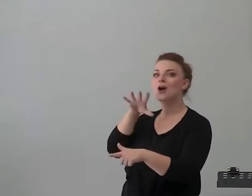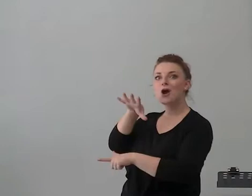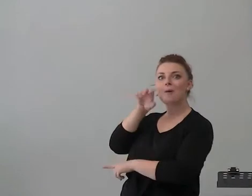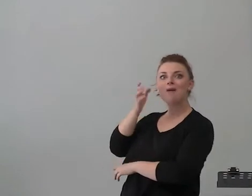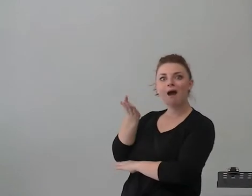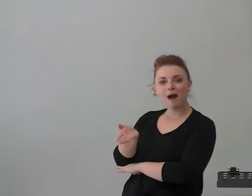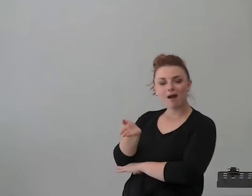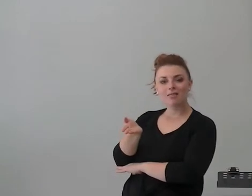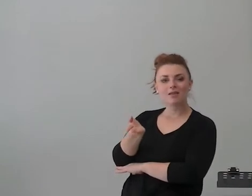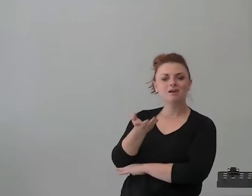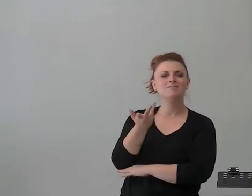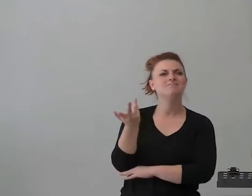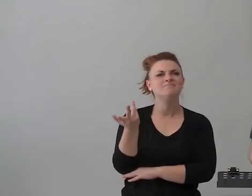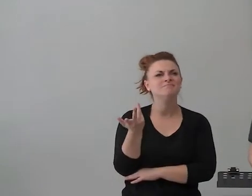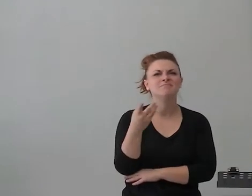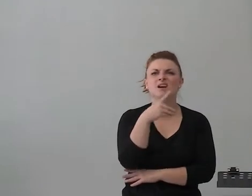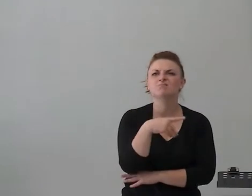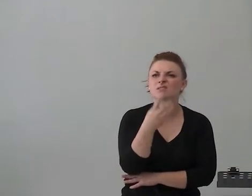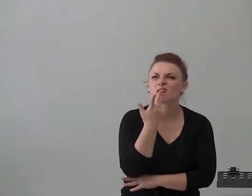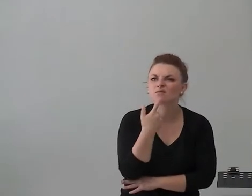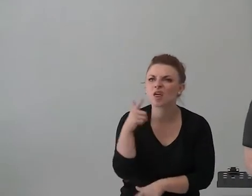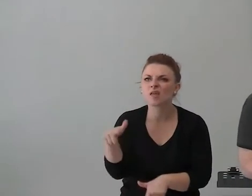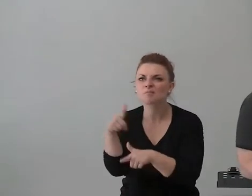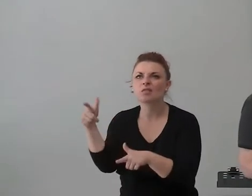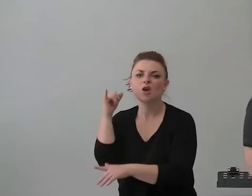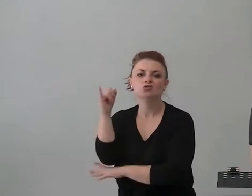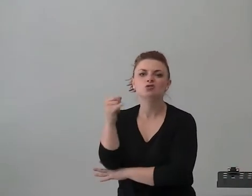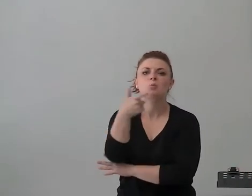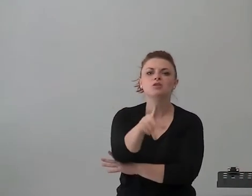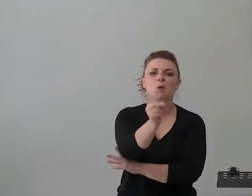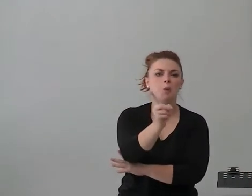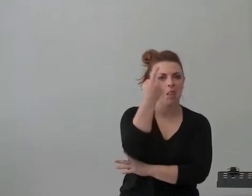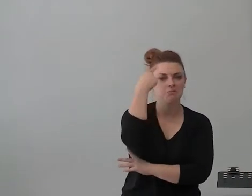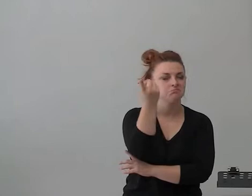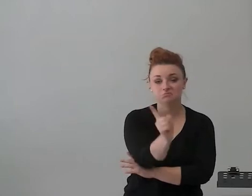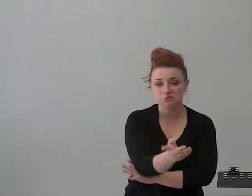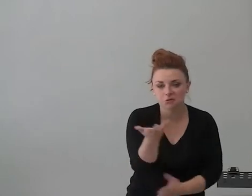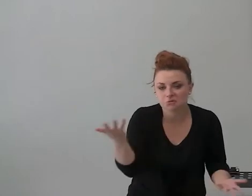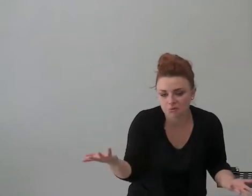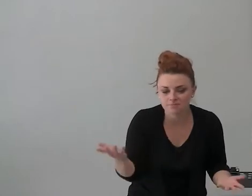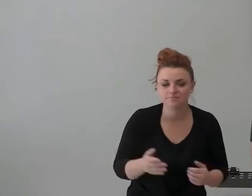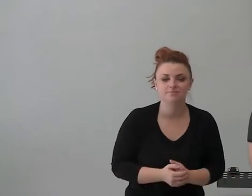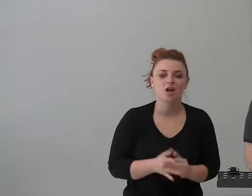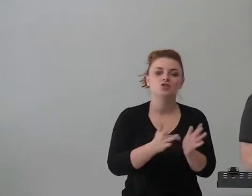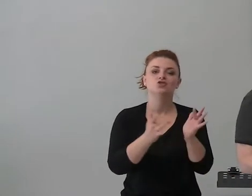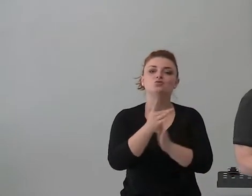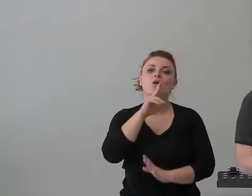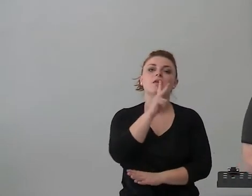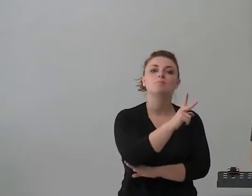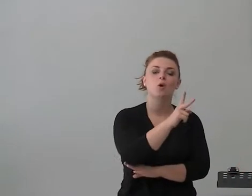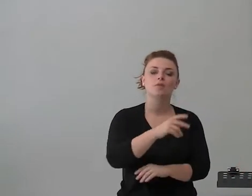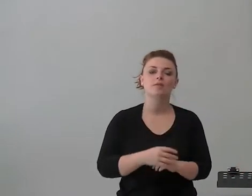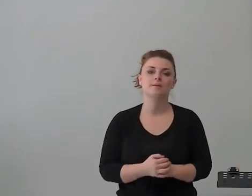So perché Pietro vuole uccidere le piante, però è così. E Gesù risponde parlando nel